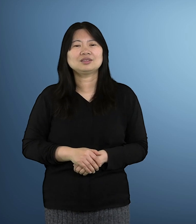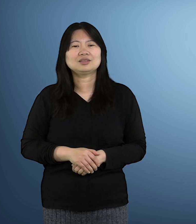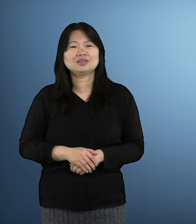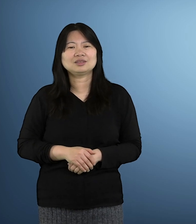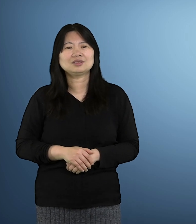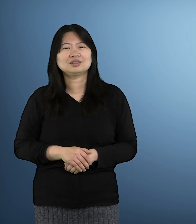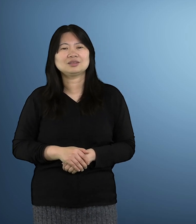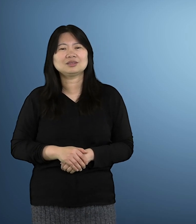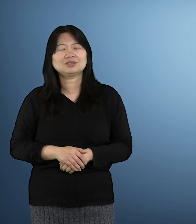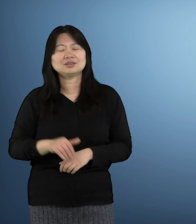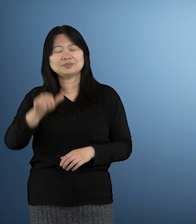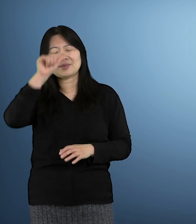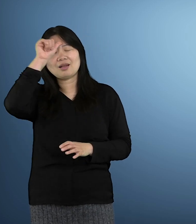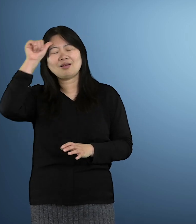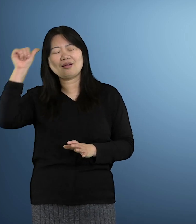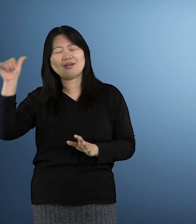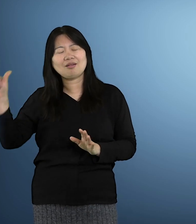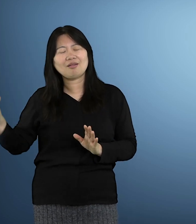한 몸을 이루고